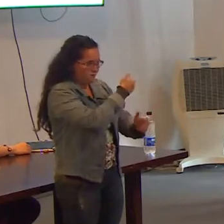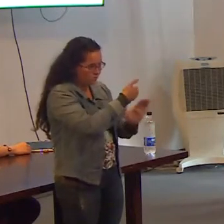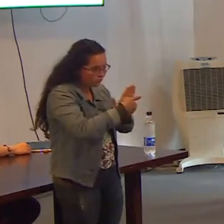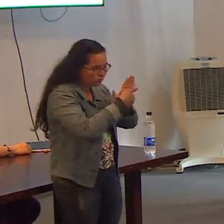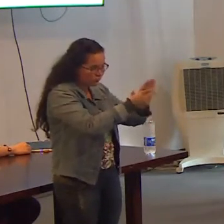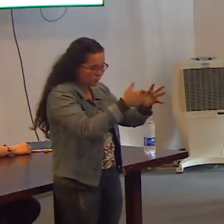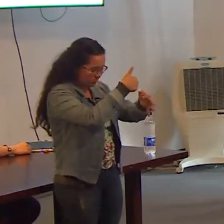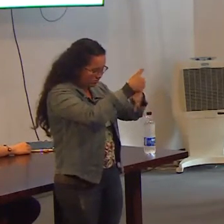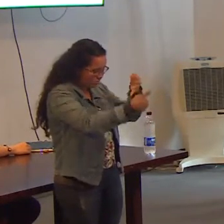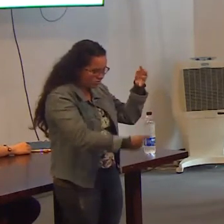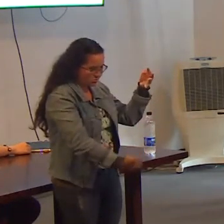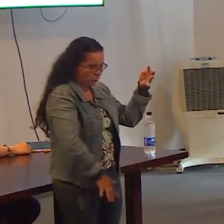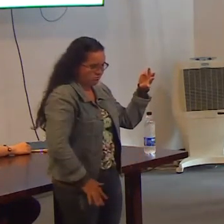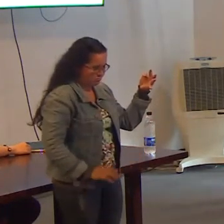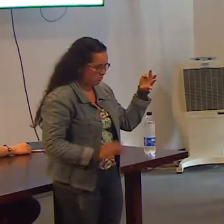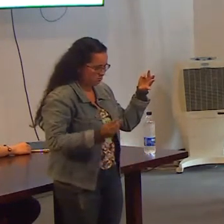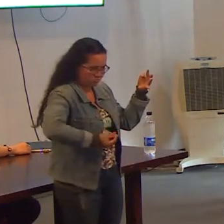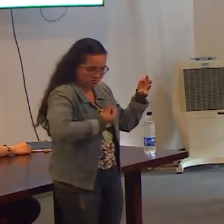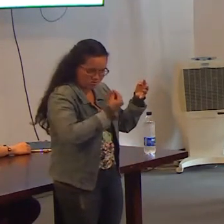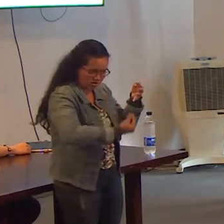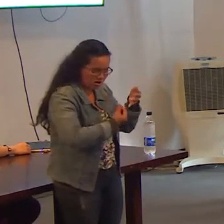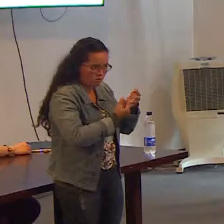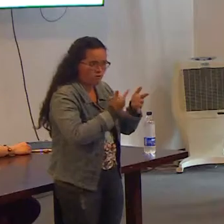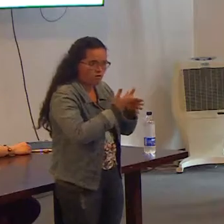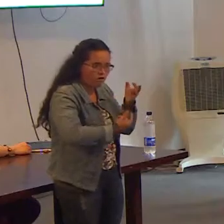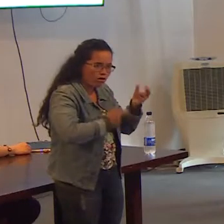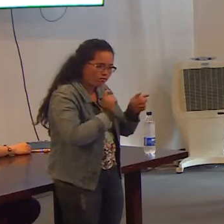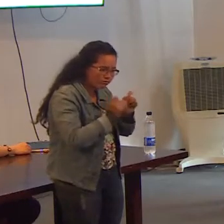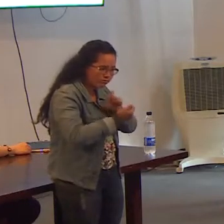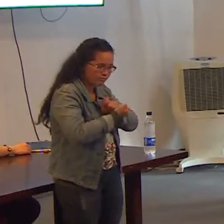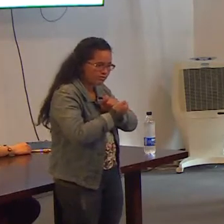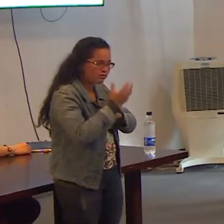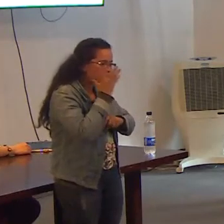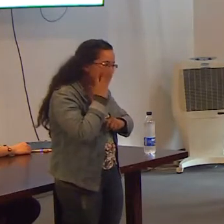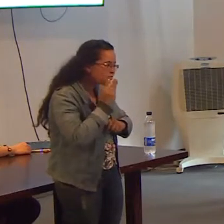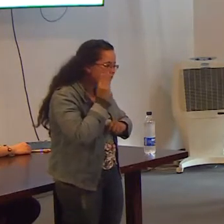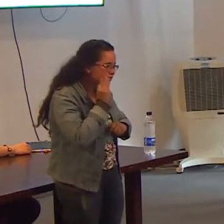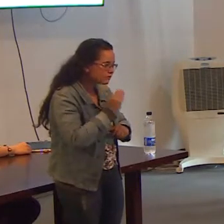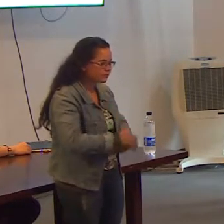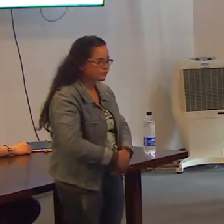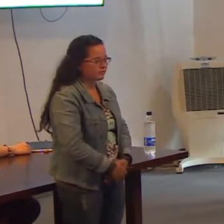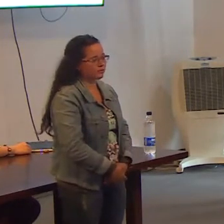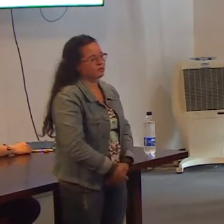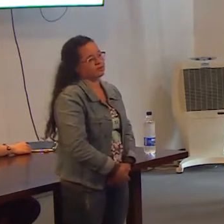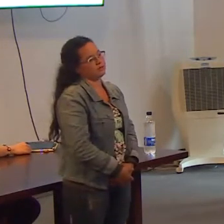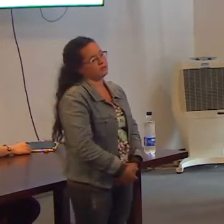así todo fue lo que quedó, lo que transformamos y todo lo que vivimos en experiencias.